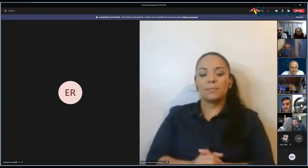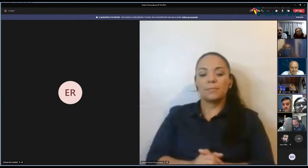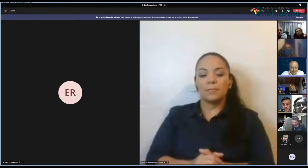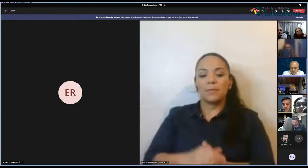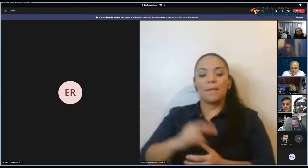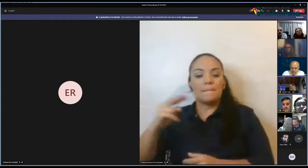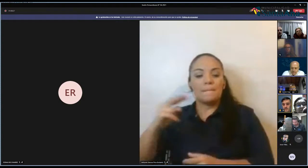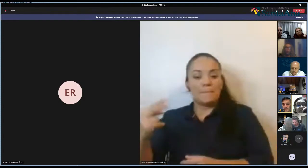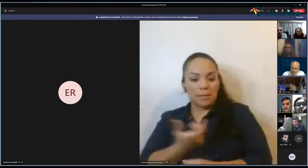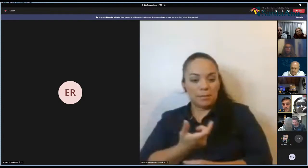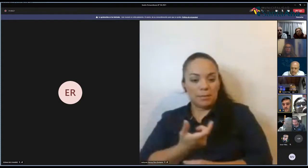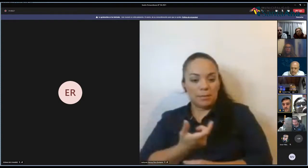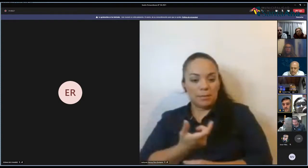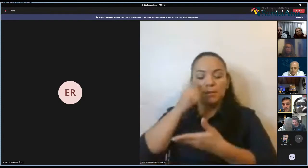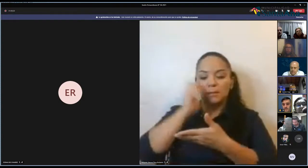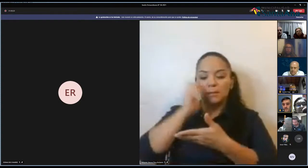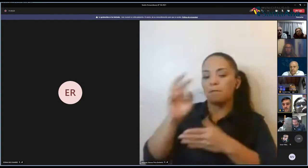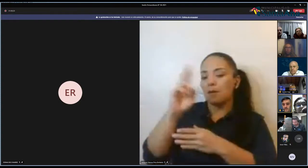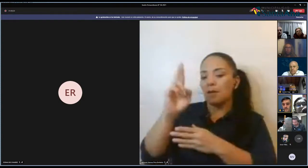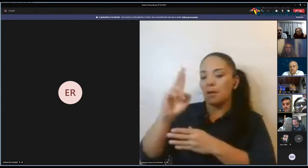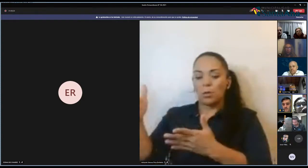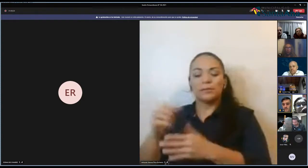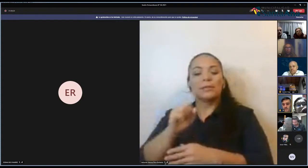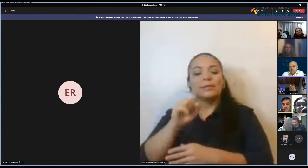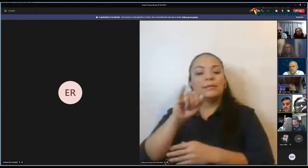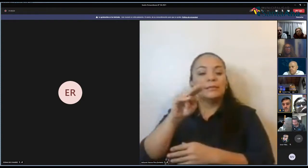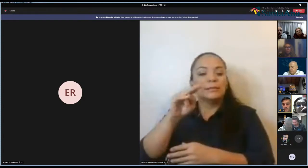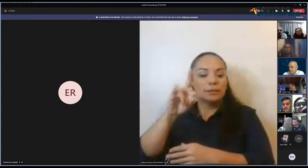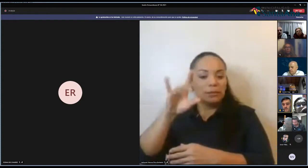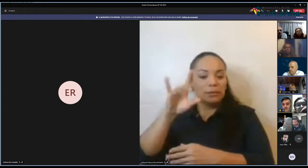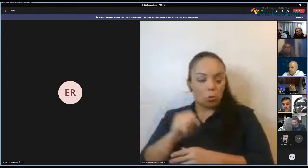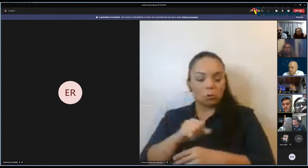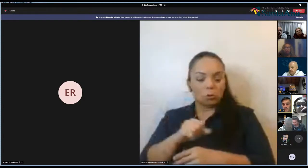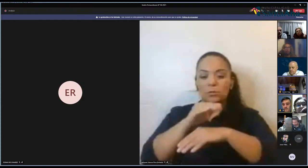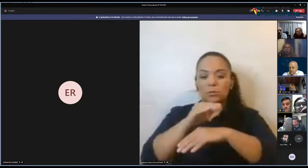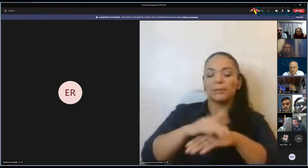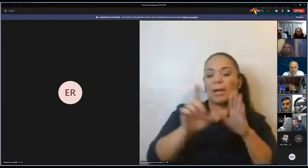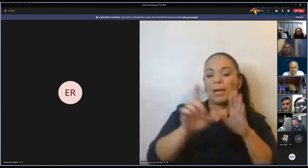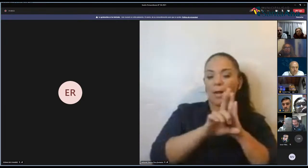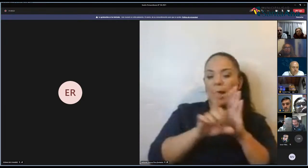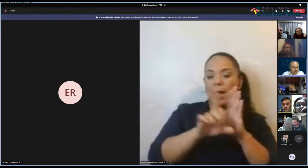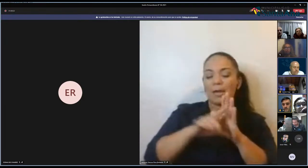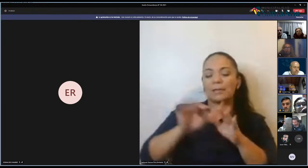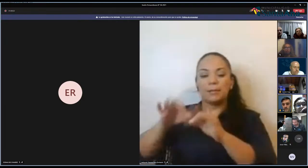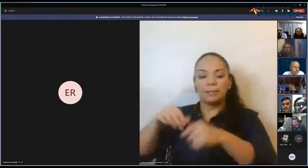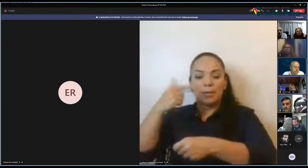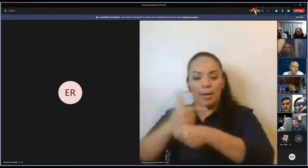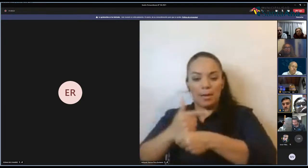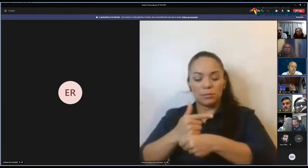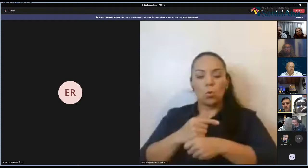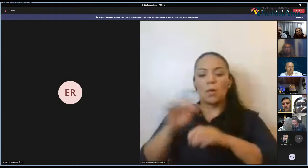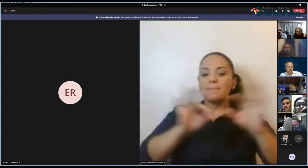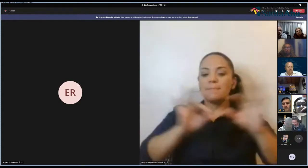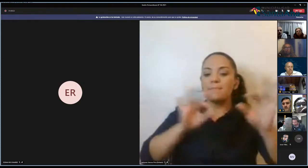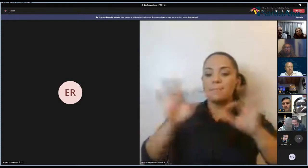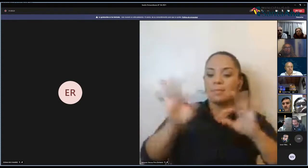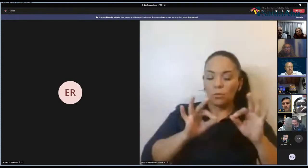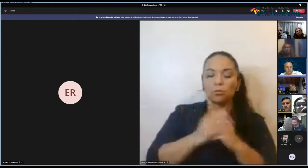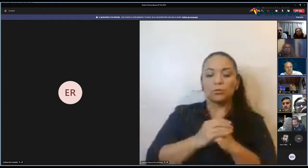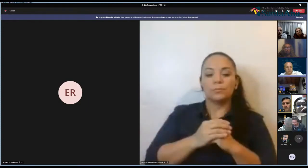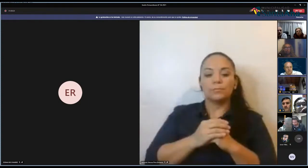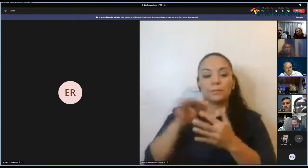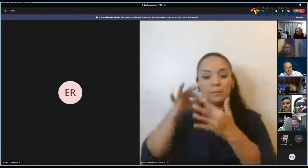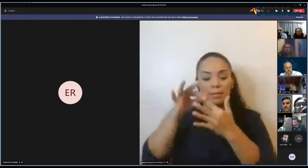simultáneo regidores regidora síndica síndicos asesores legales e intérpretes en este con invitados especiales don